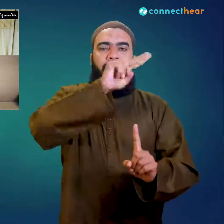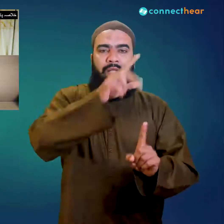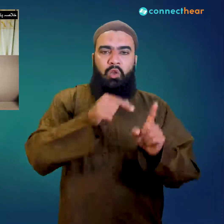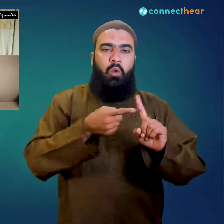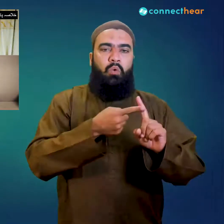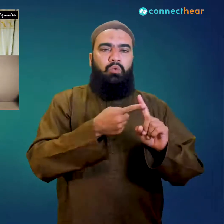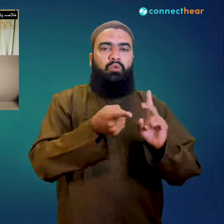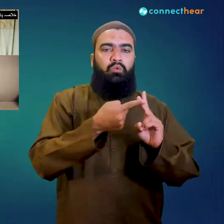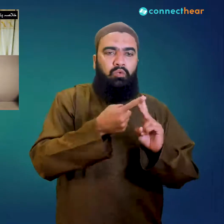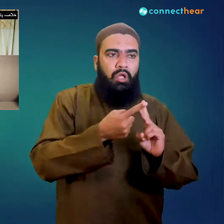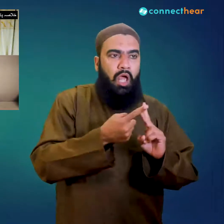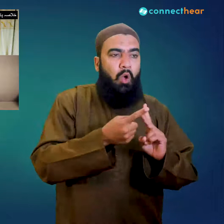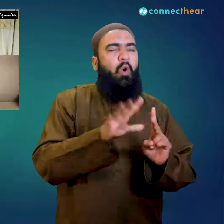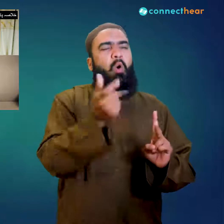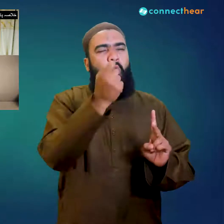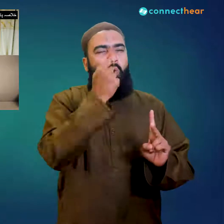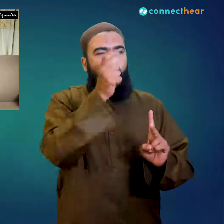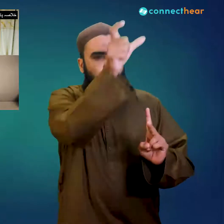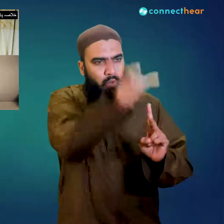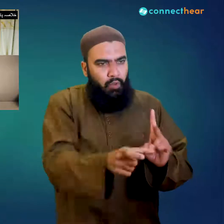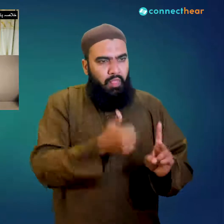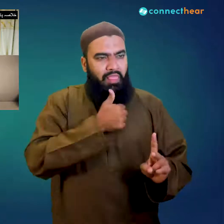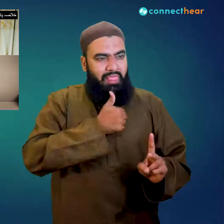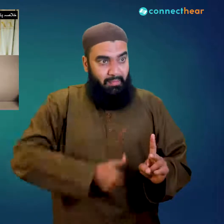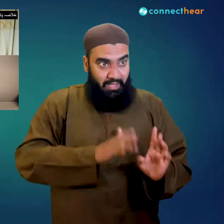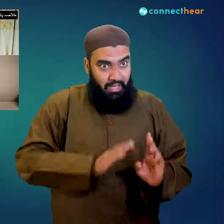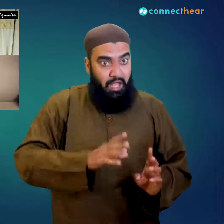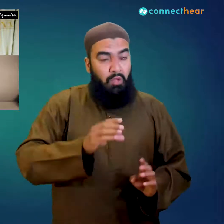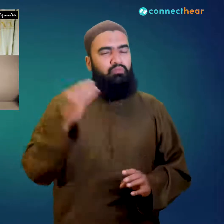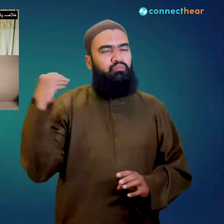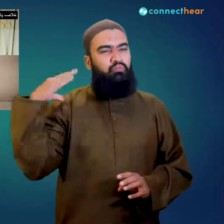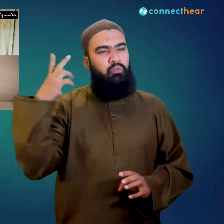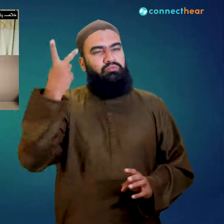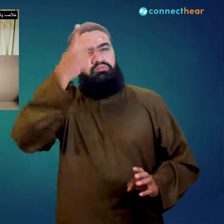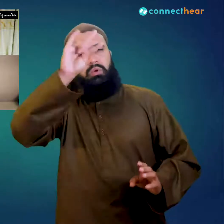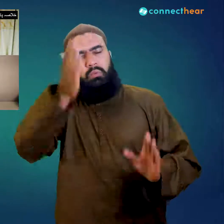کتاب، بے حد و حساب اجر عطا فرمائیں گے۔